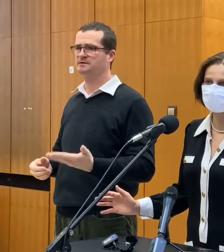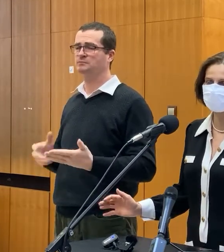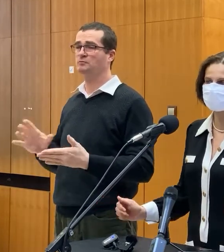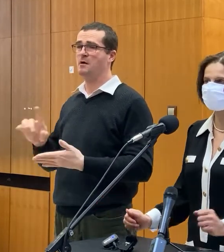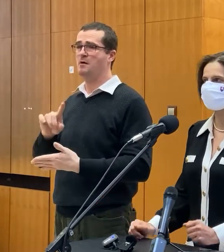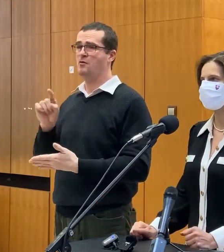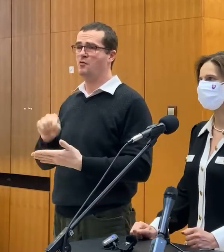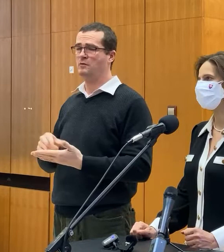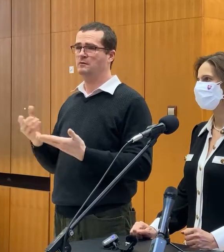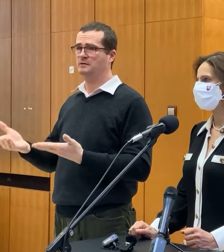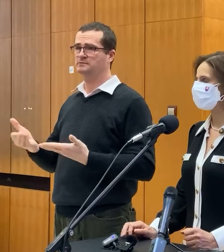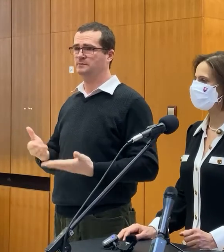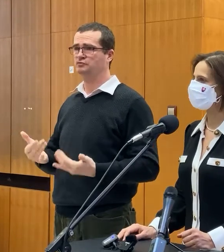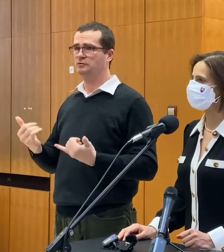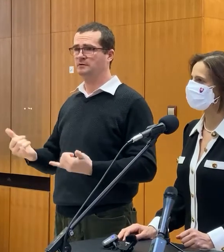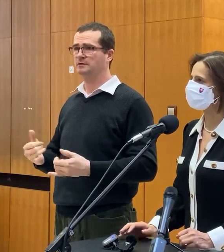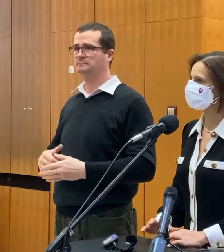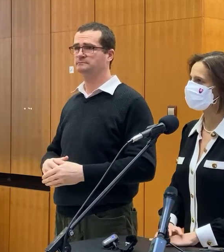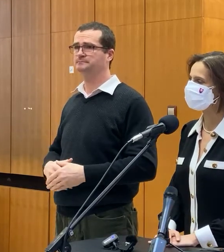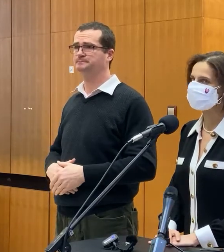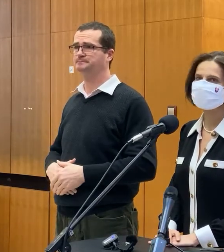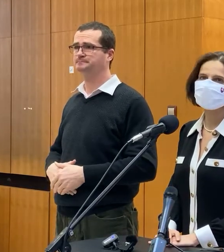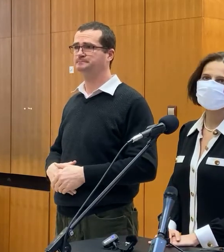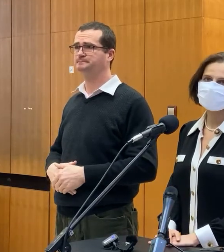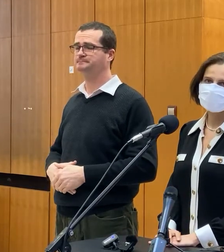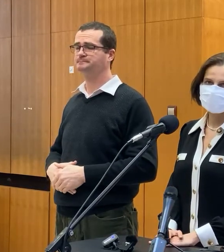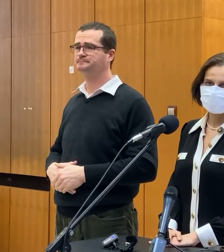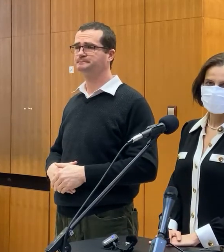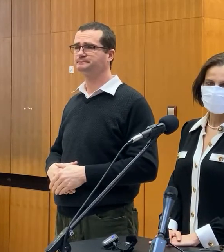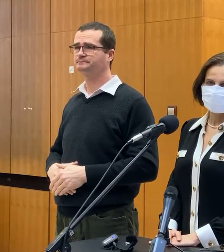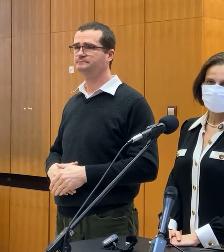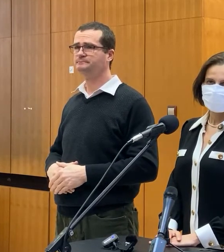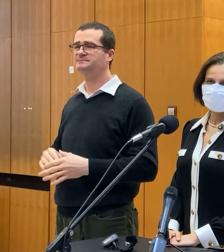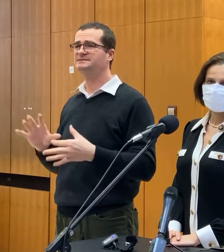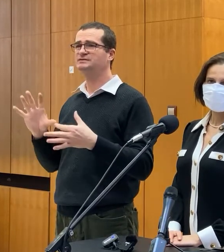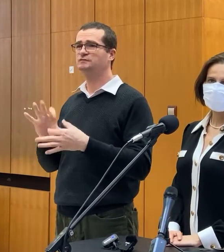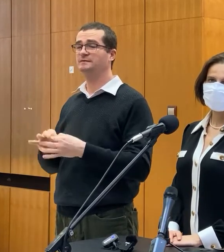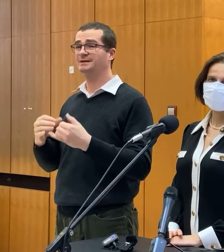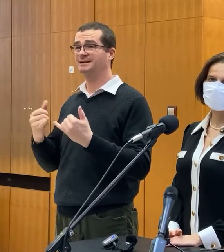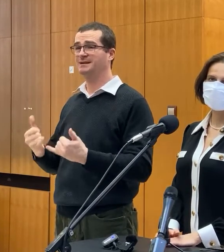máte akékoľvek otázky, ja som pripravená odpovedať.